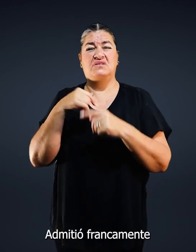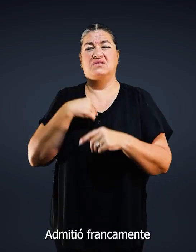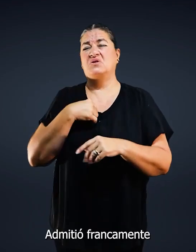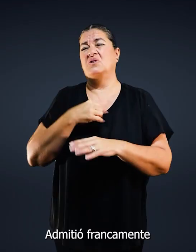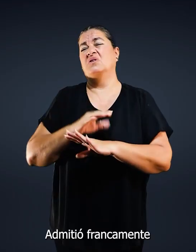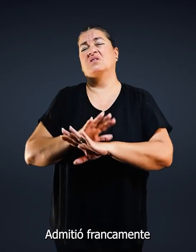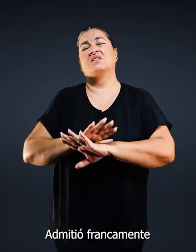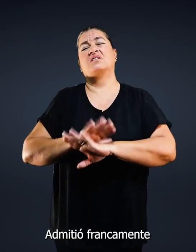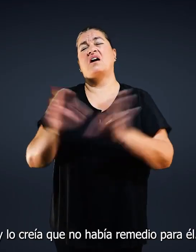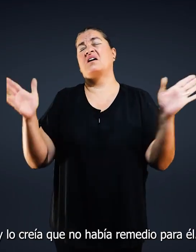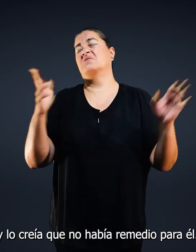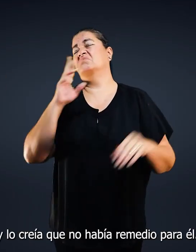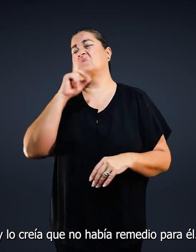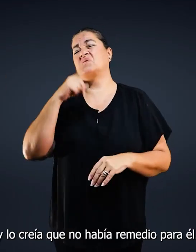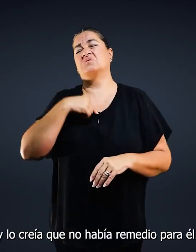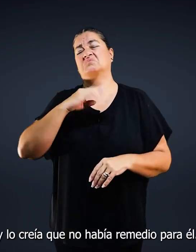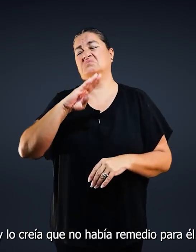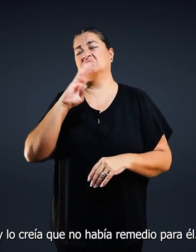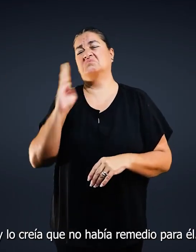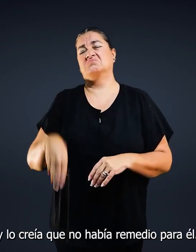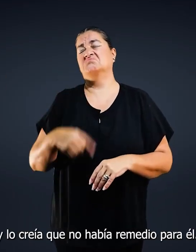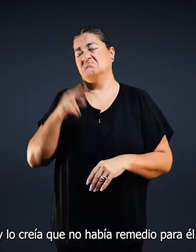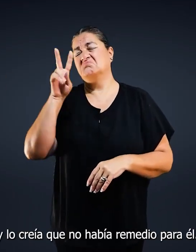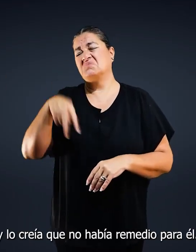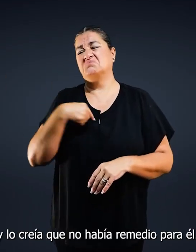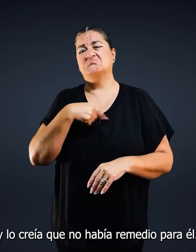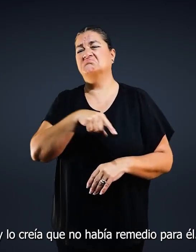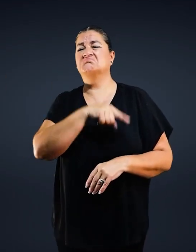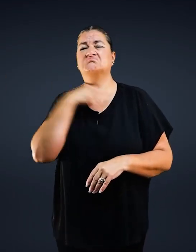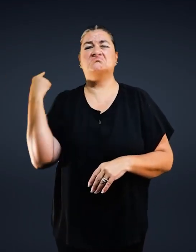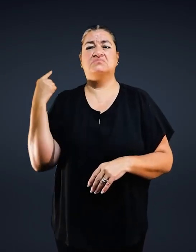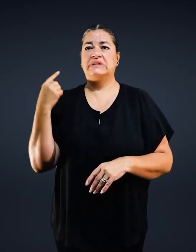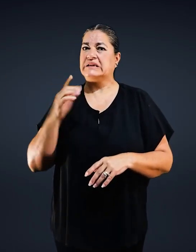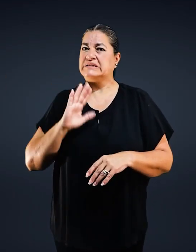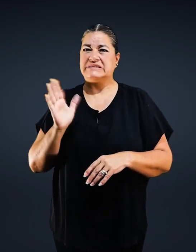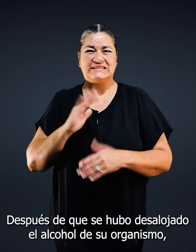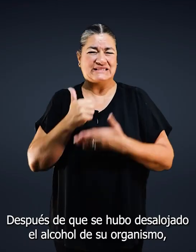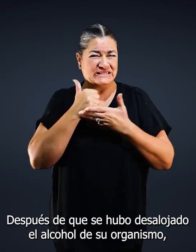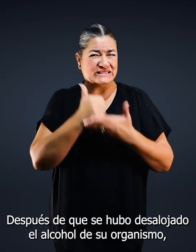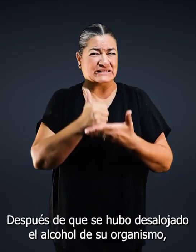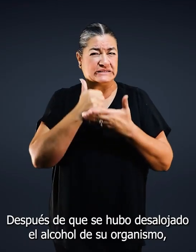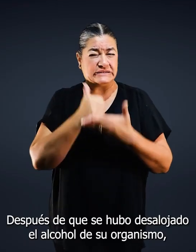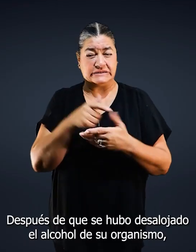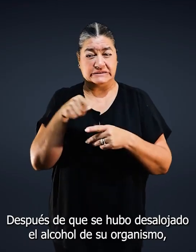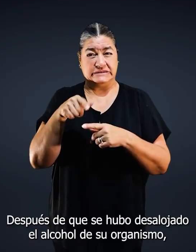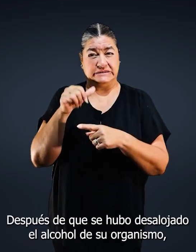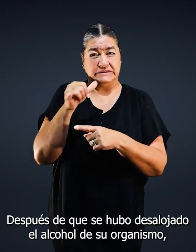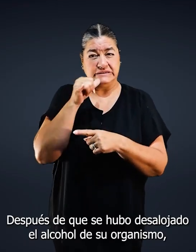Admitió francamente, y lo creía, que no había remedio para él. Después de que se hubo desalojado el alcohol